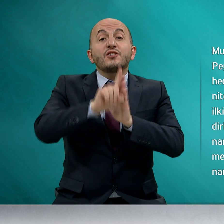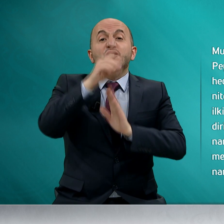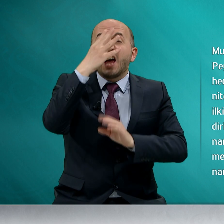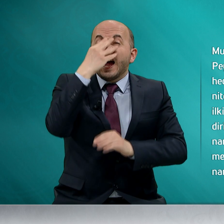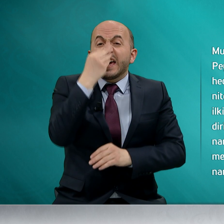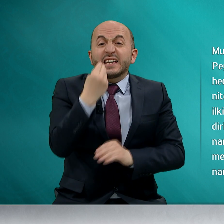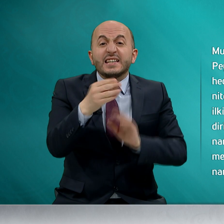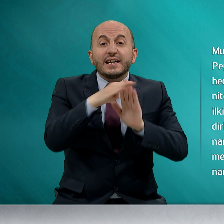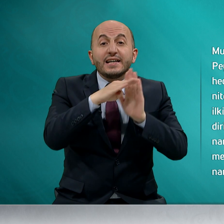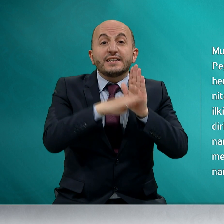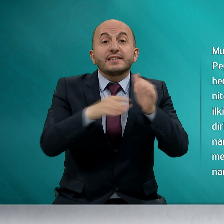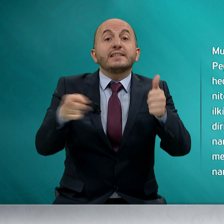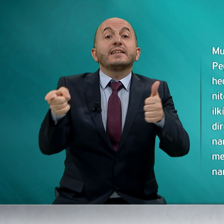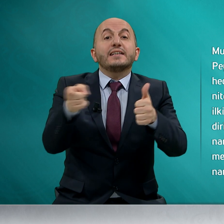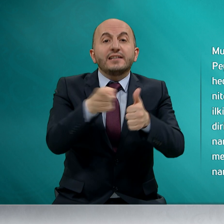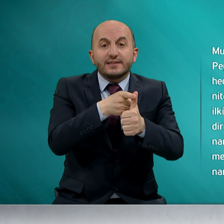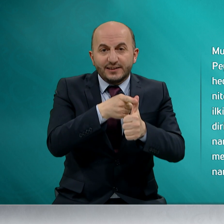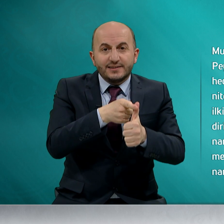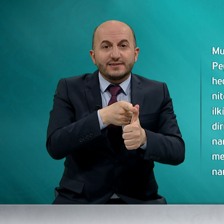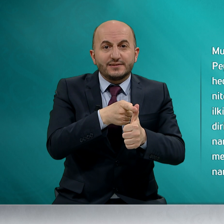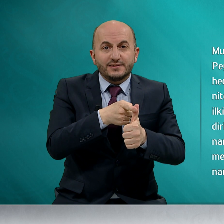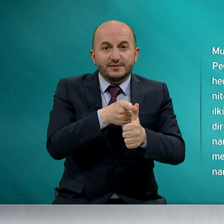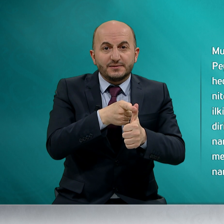Miraç hediyelerinin ilkidir.